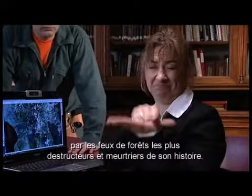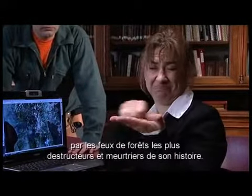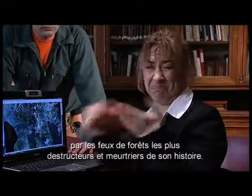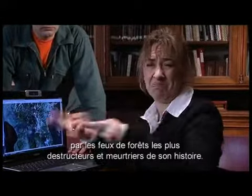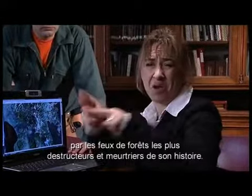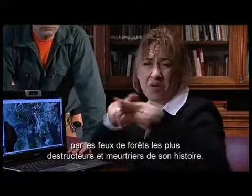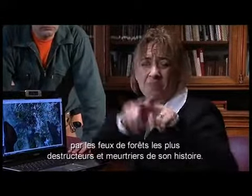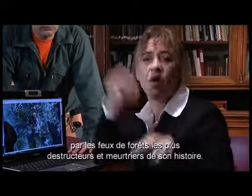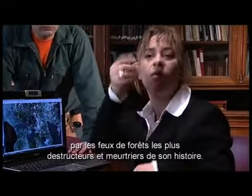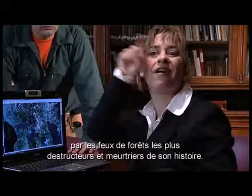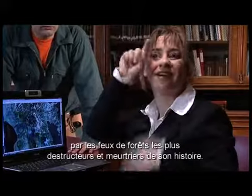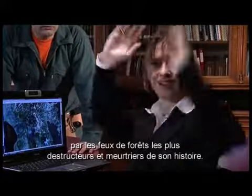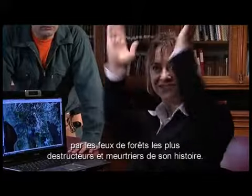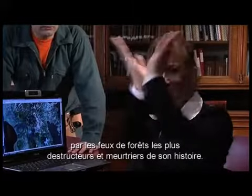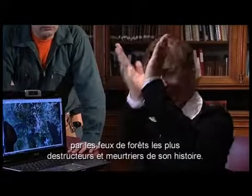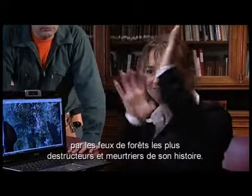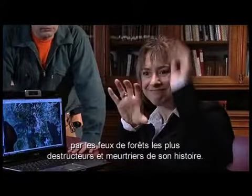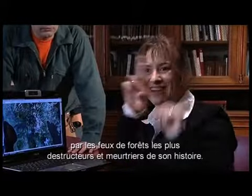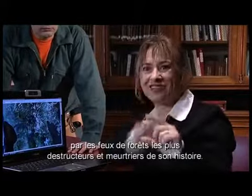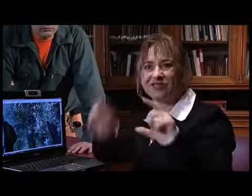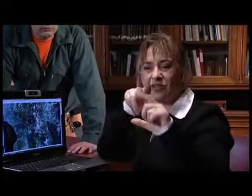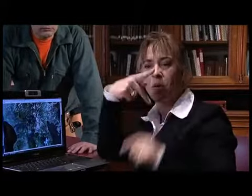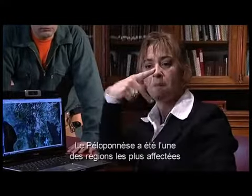forêt les plus destructeurs et meurtriers de son histoire. Le